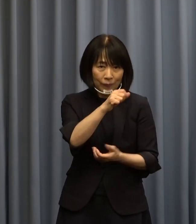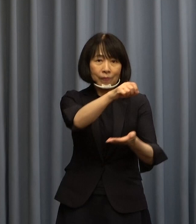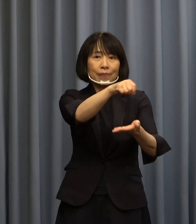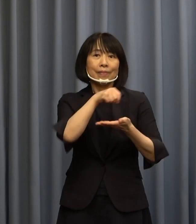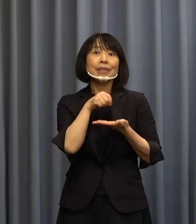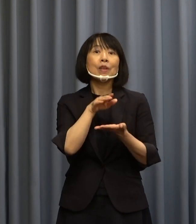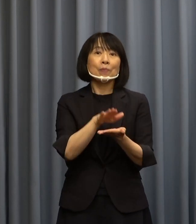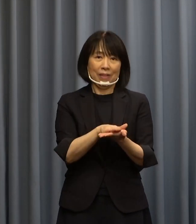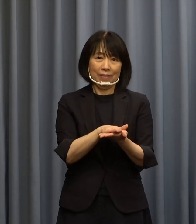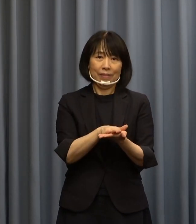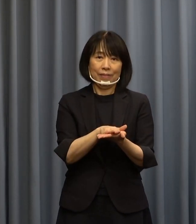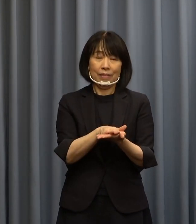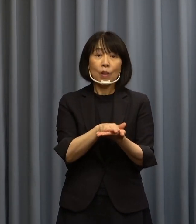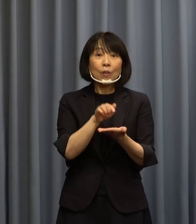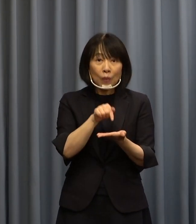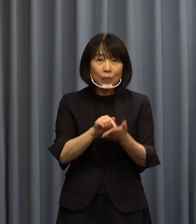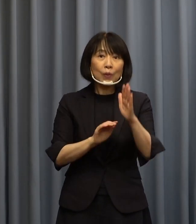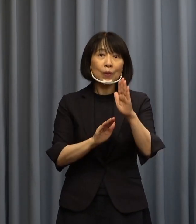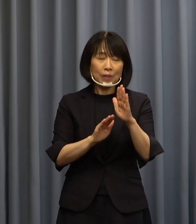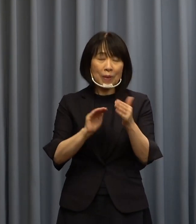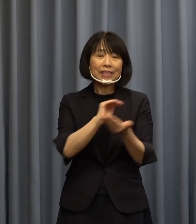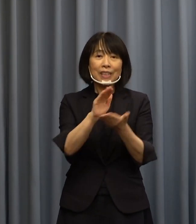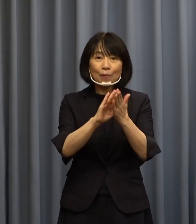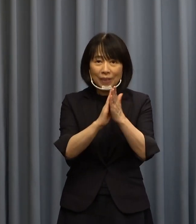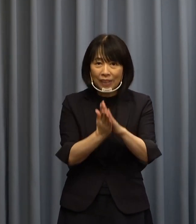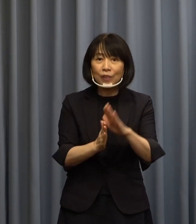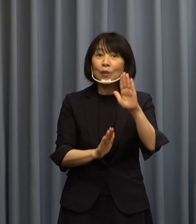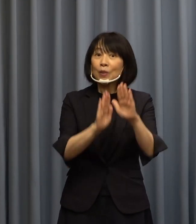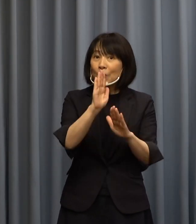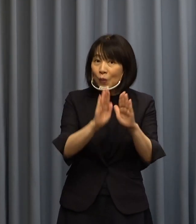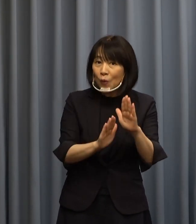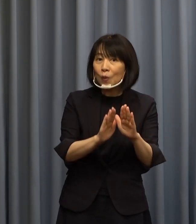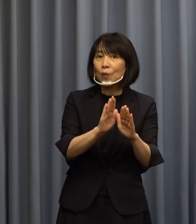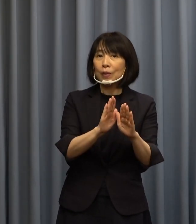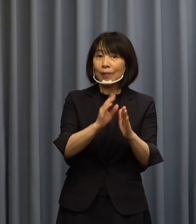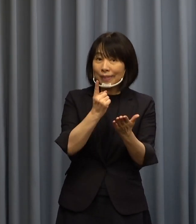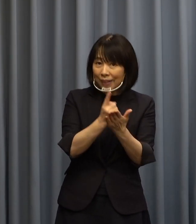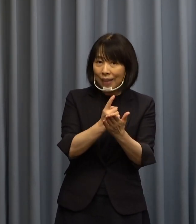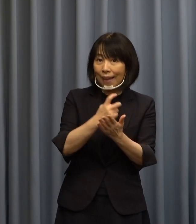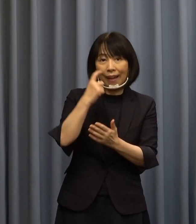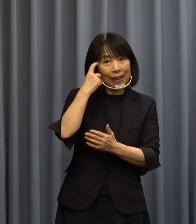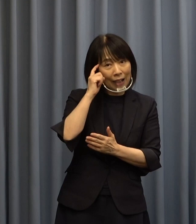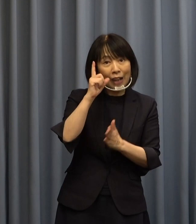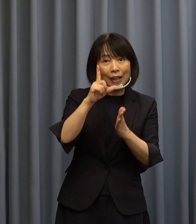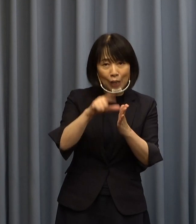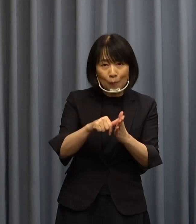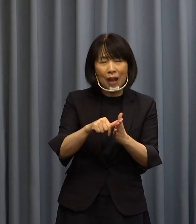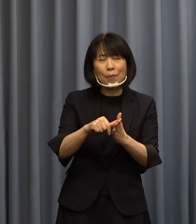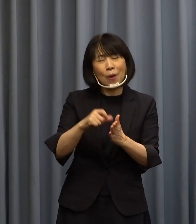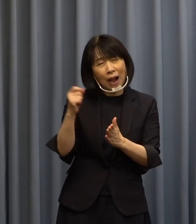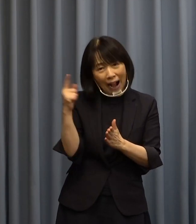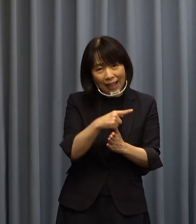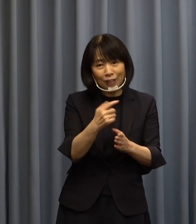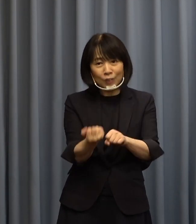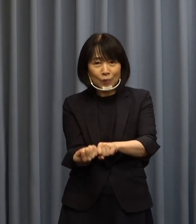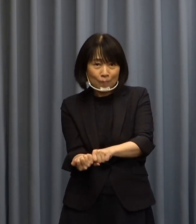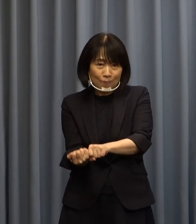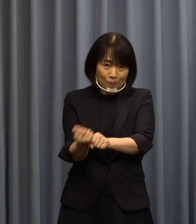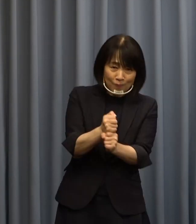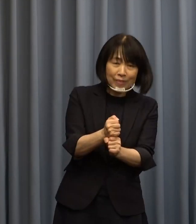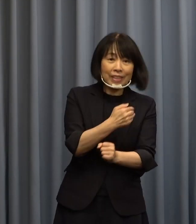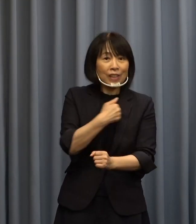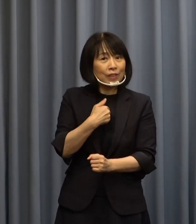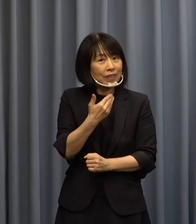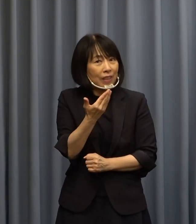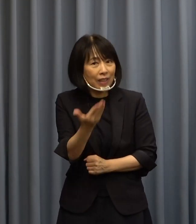ますけども、こういった状況ができてきたので、埼玉県に関して言えば可能な限り早期になんとか抜けられるんじゃ